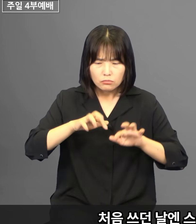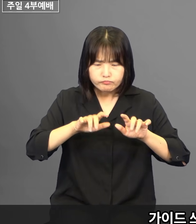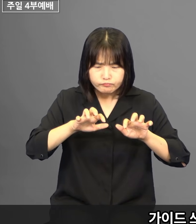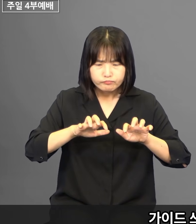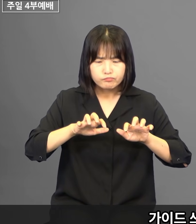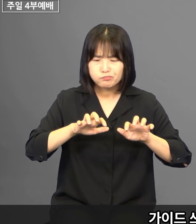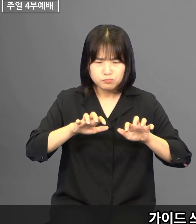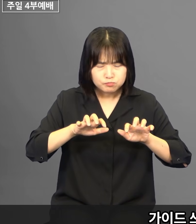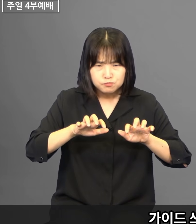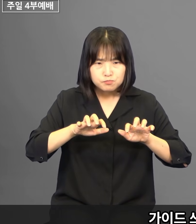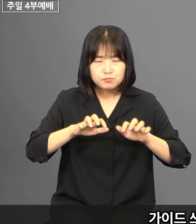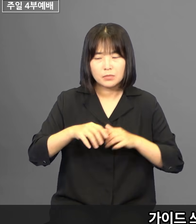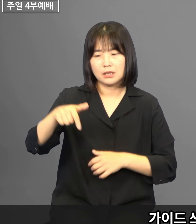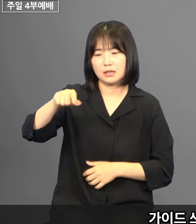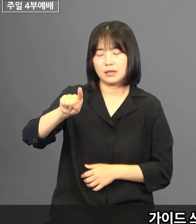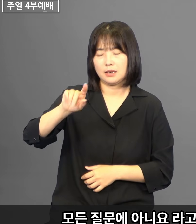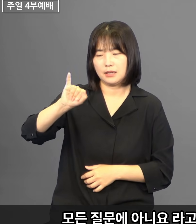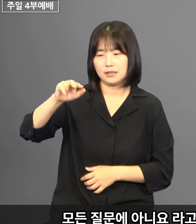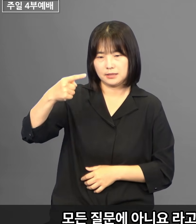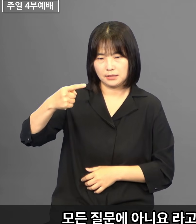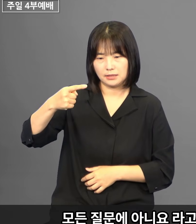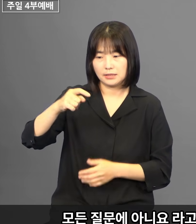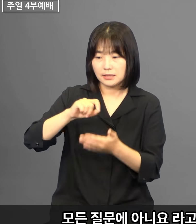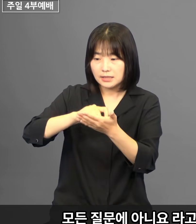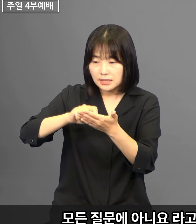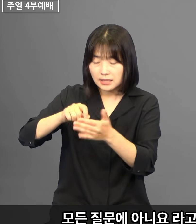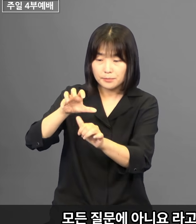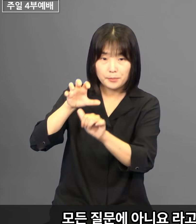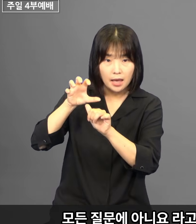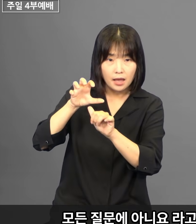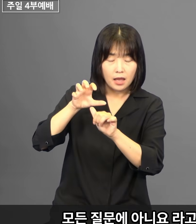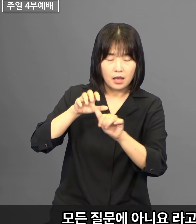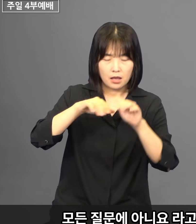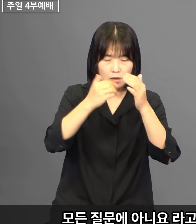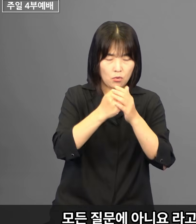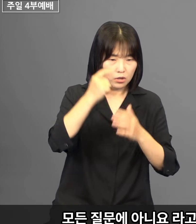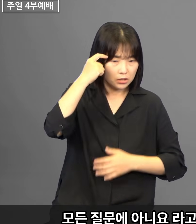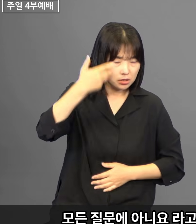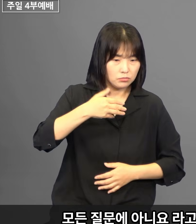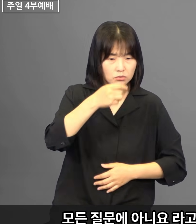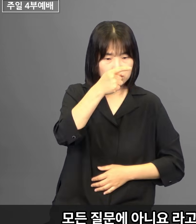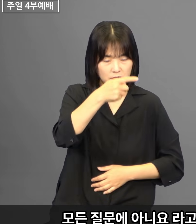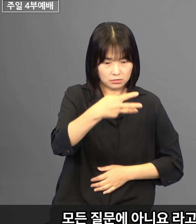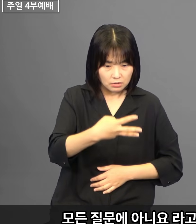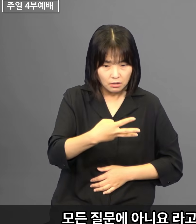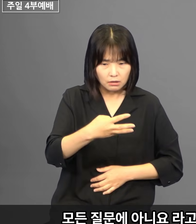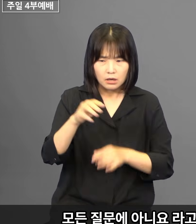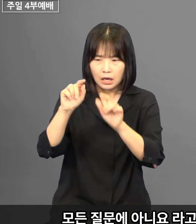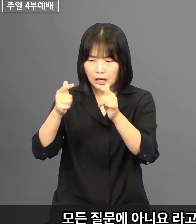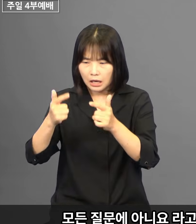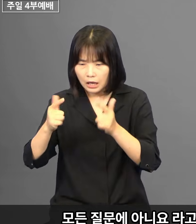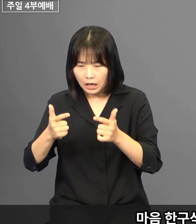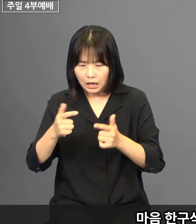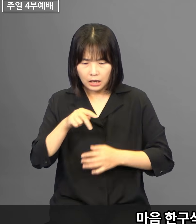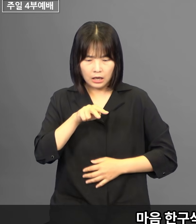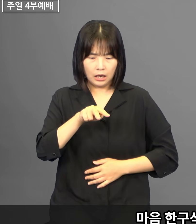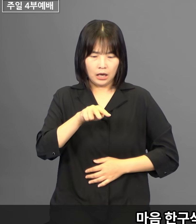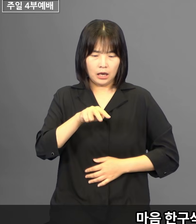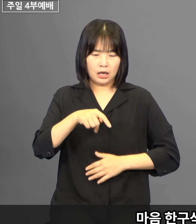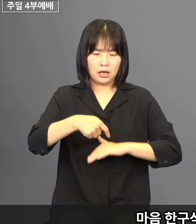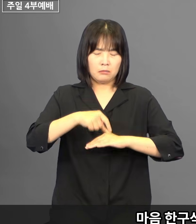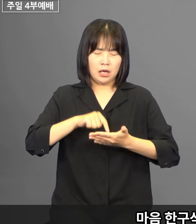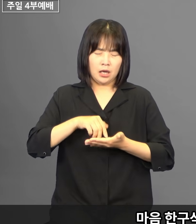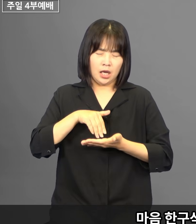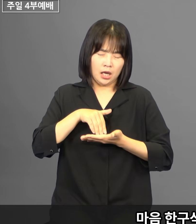어려워 가이드 쓰기를 이용했는데 모든 질문에 아니요 라고 대답을 한 제 일기를 보고 있자니 마음